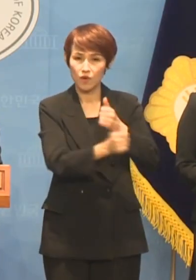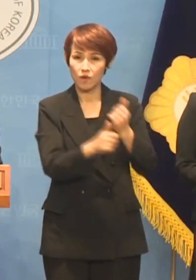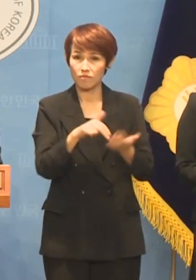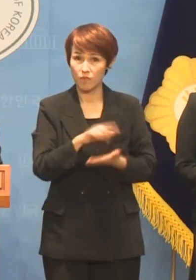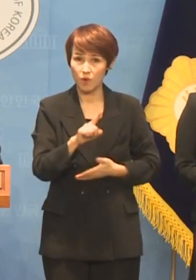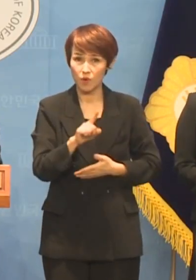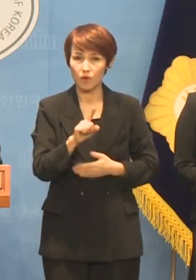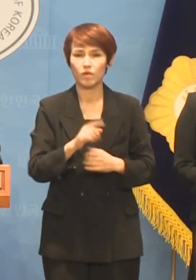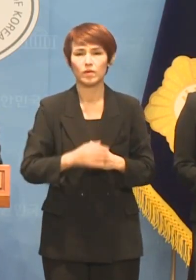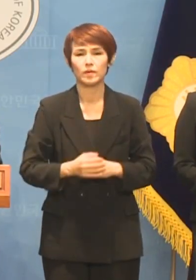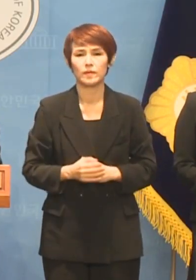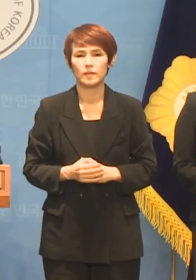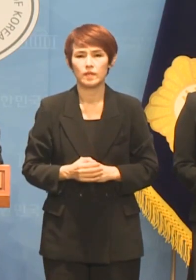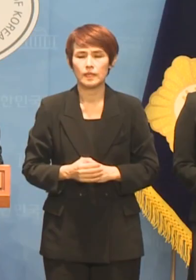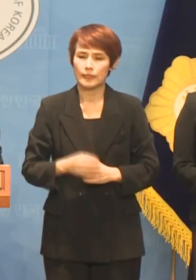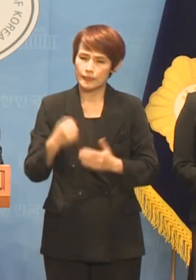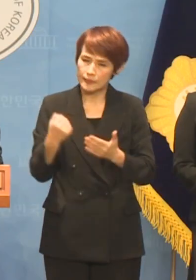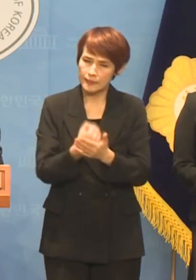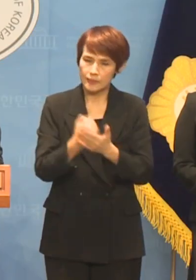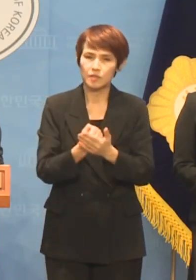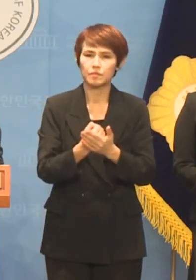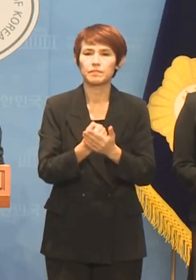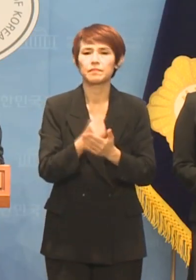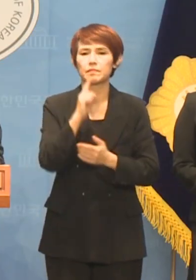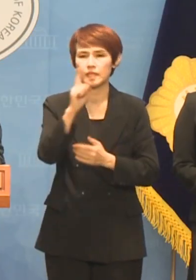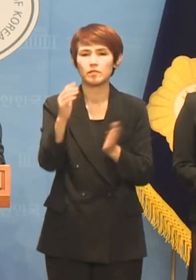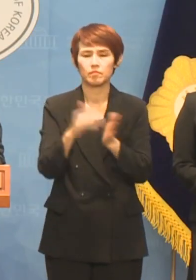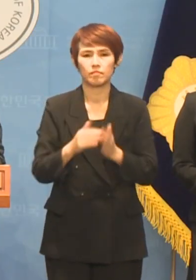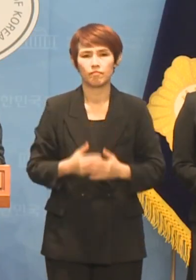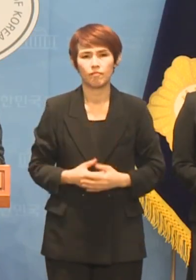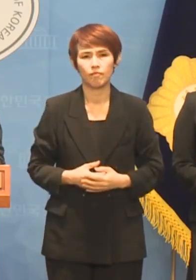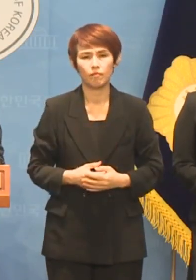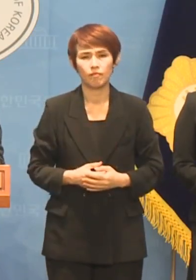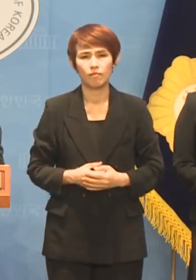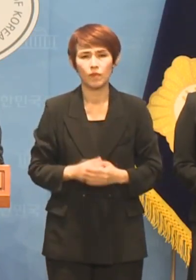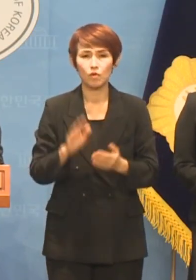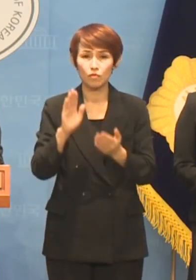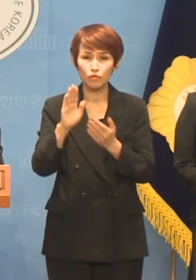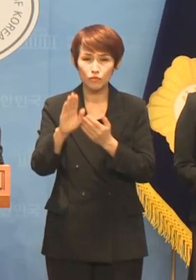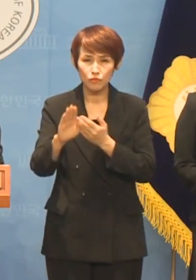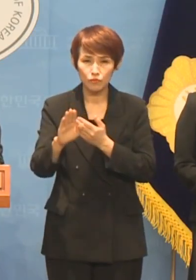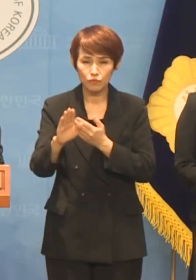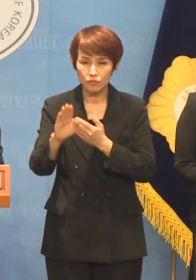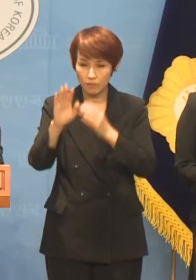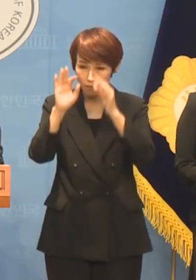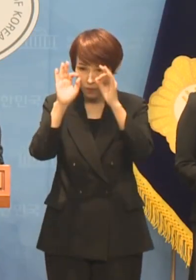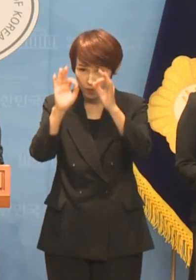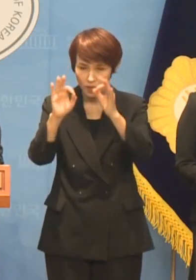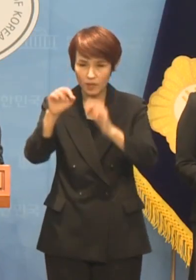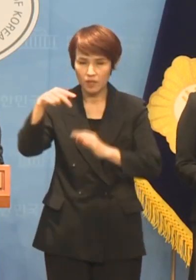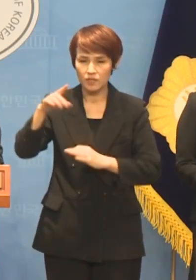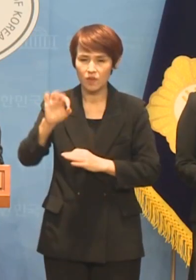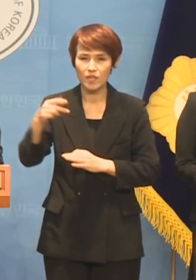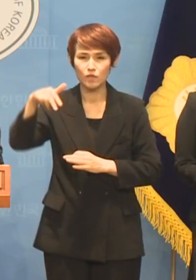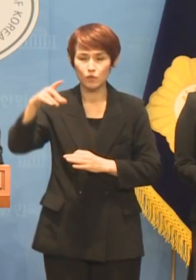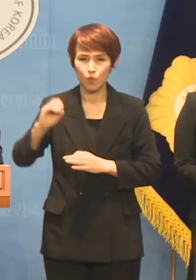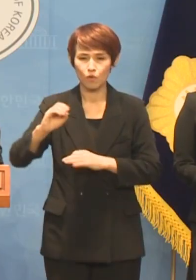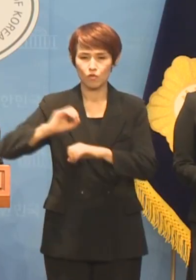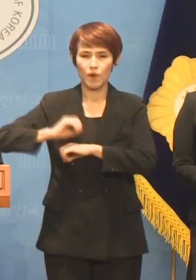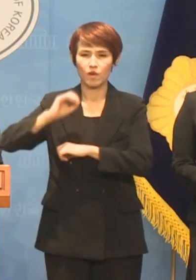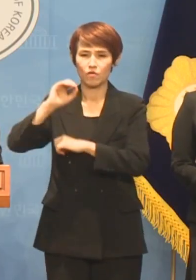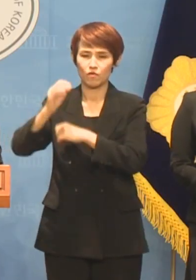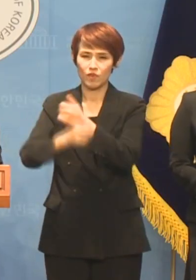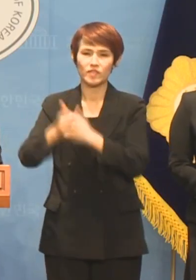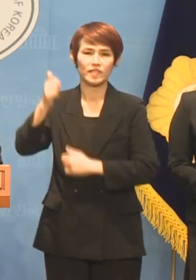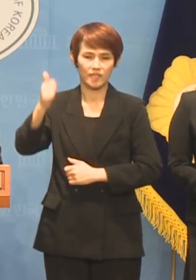그 자리에서 유감을 표한 바 있습니다. 그 후 알고 보니 성일종 국방위원장과